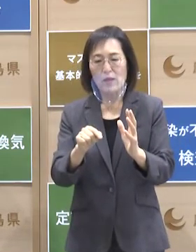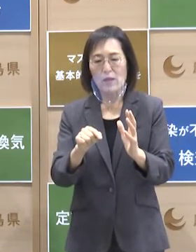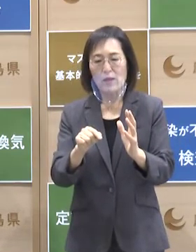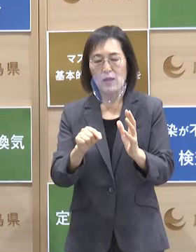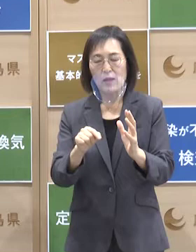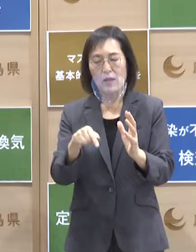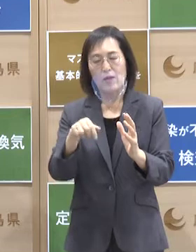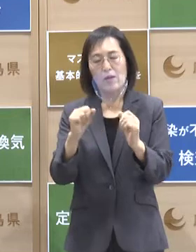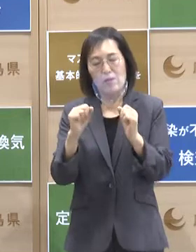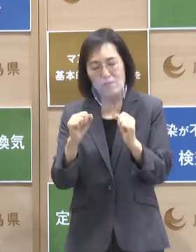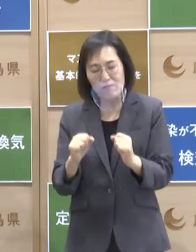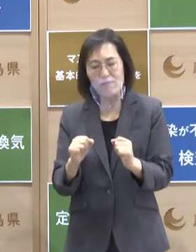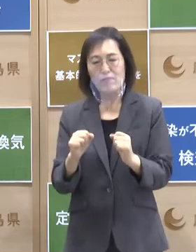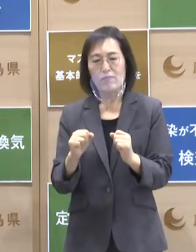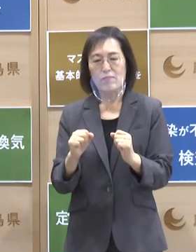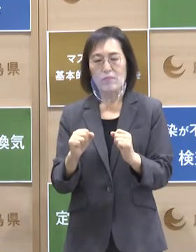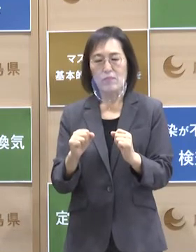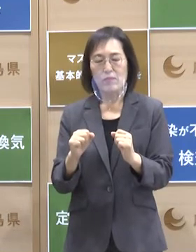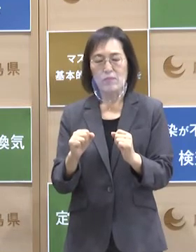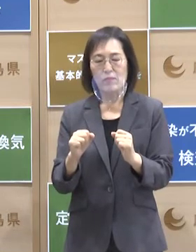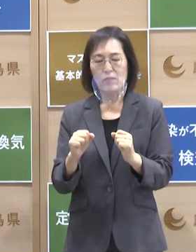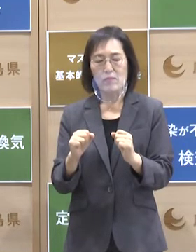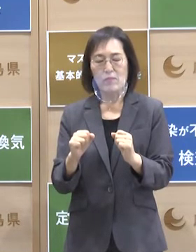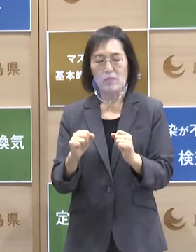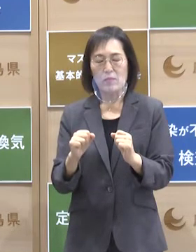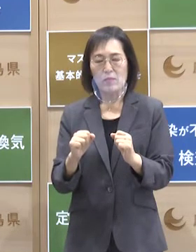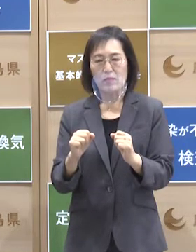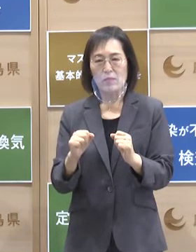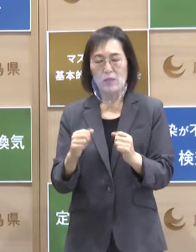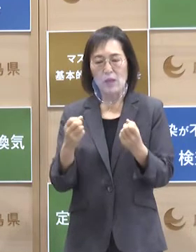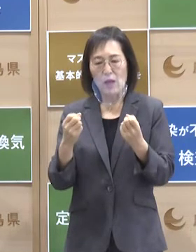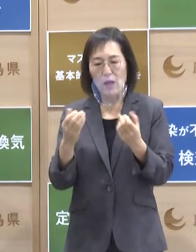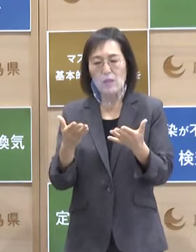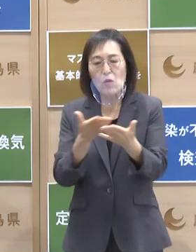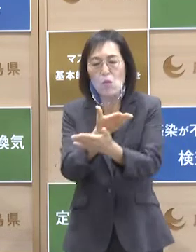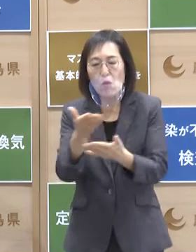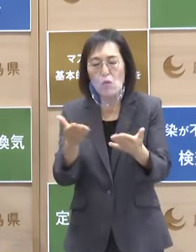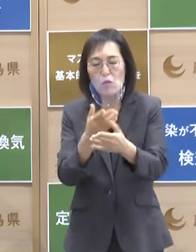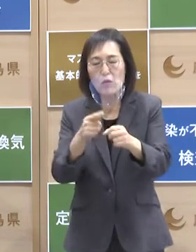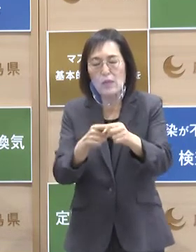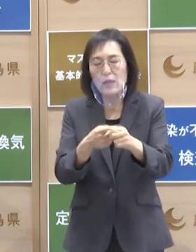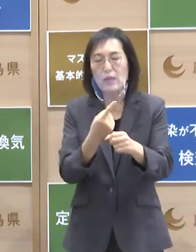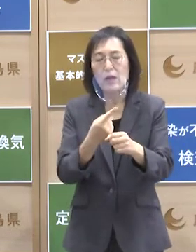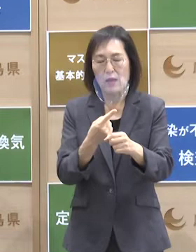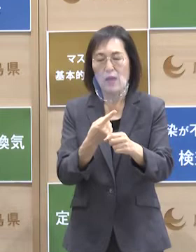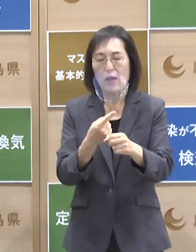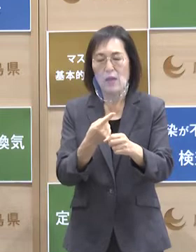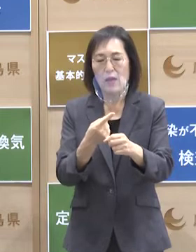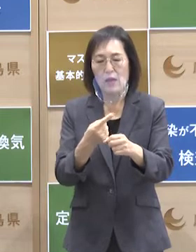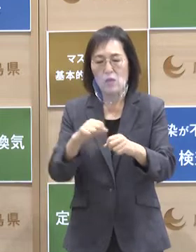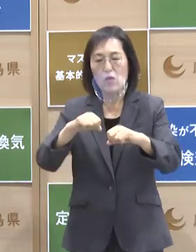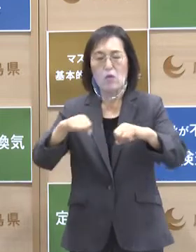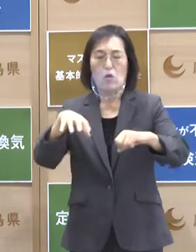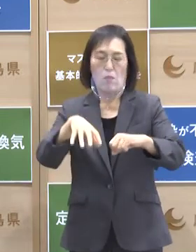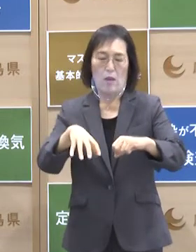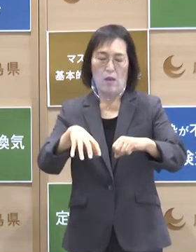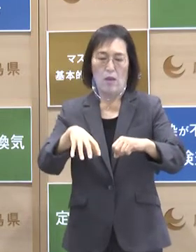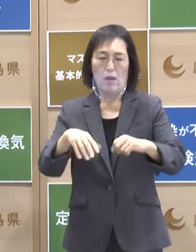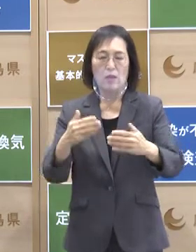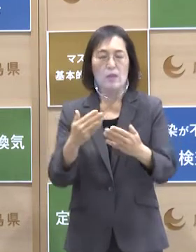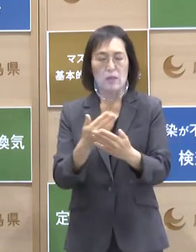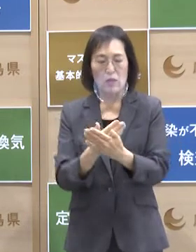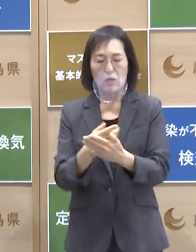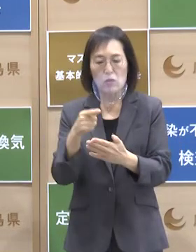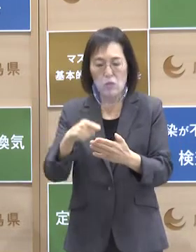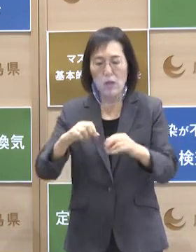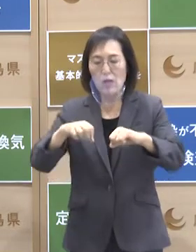滞在とか滞留してですね、でまた新たな交流だとか価値が生まれると、それが広場周辺の外部にも波及